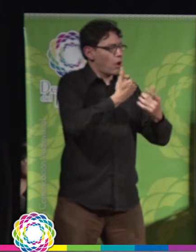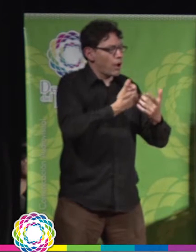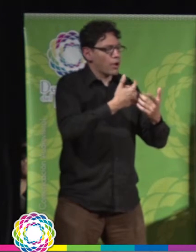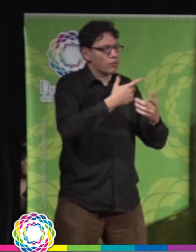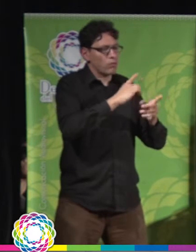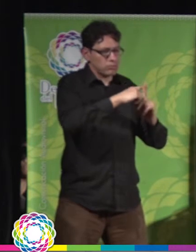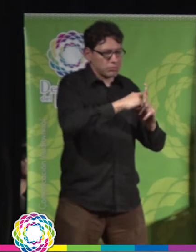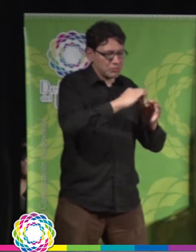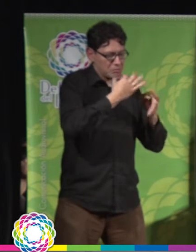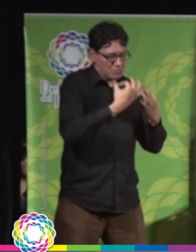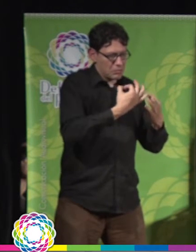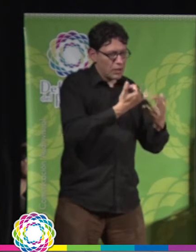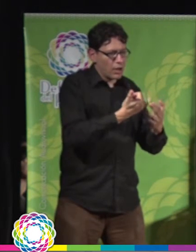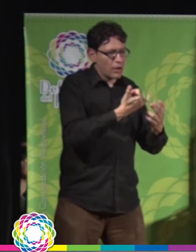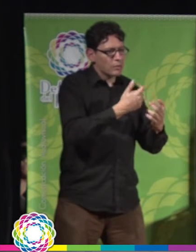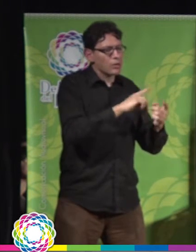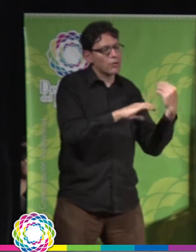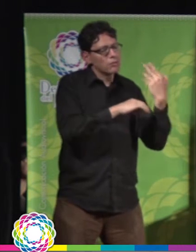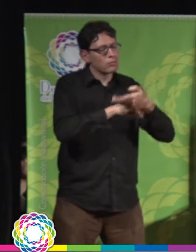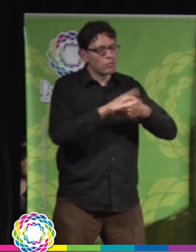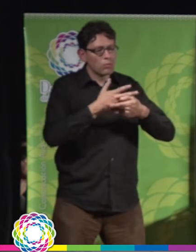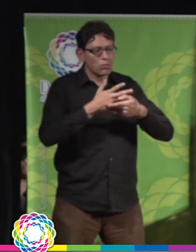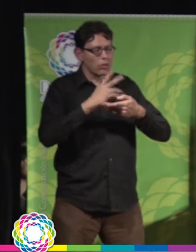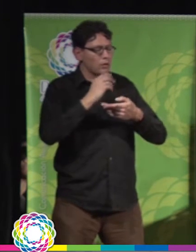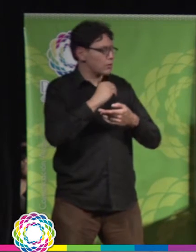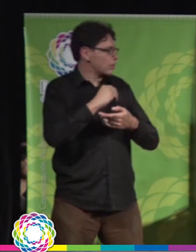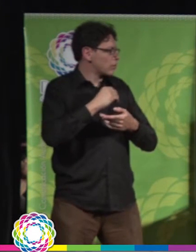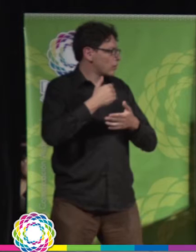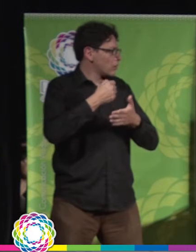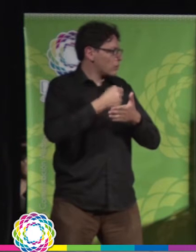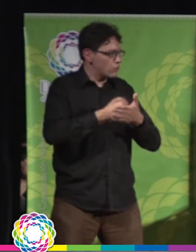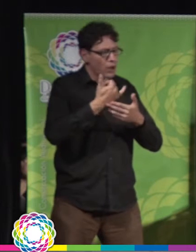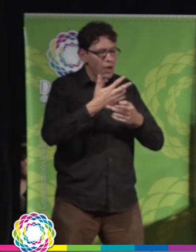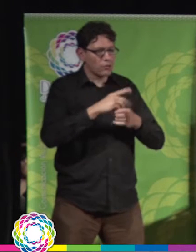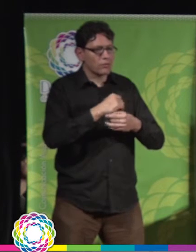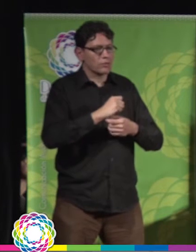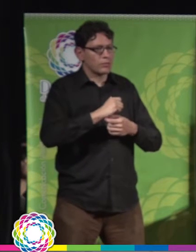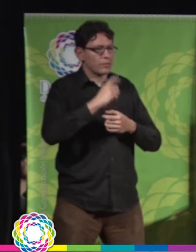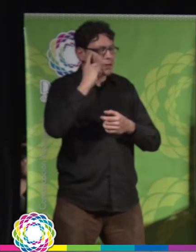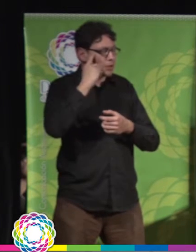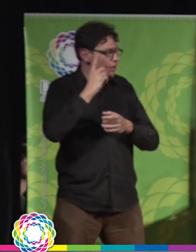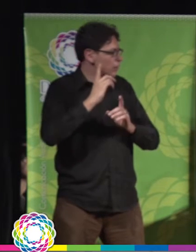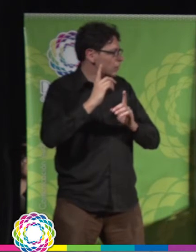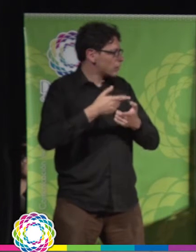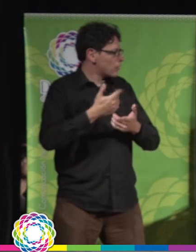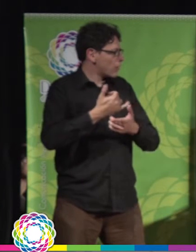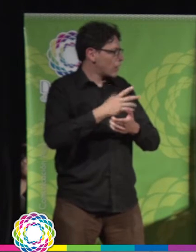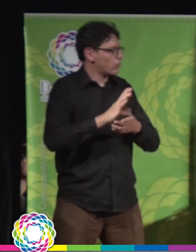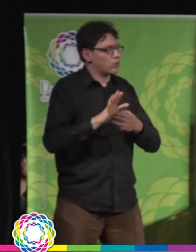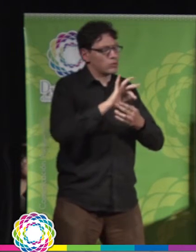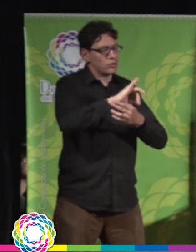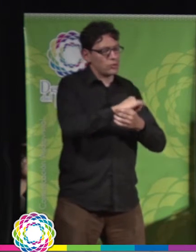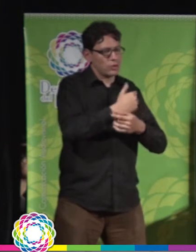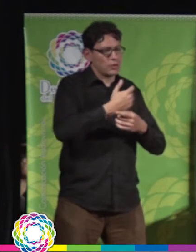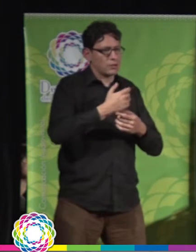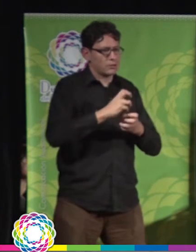valores positivos para mostrar lo lejano que estamos, quienes estamos en la escuela todos los días, de ese imaginario. Entonces aparecemos vinculados